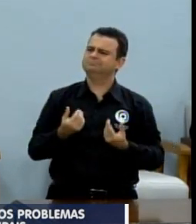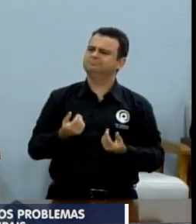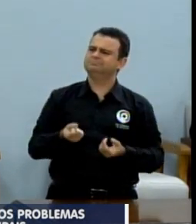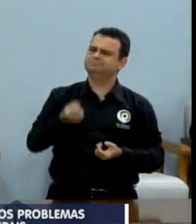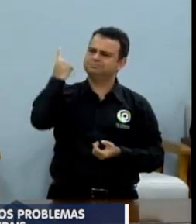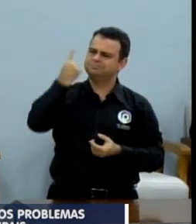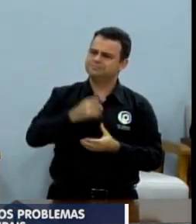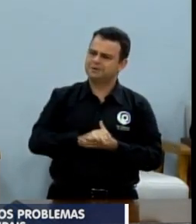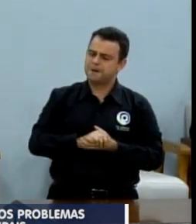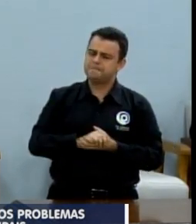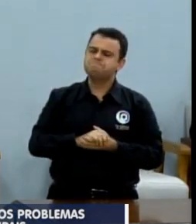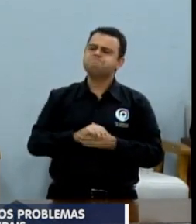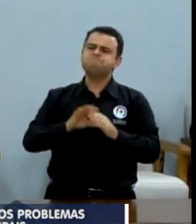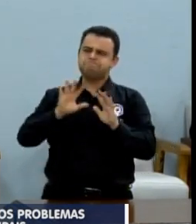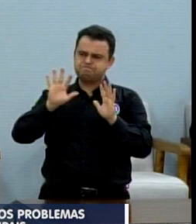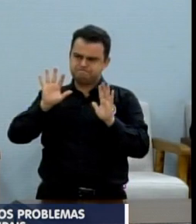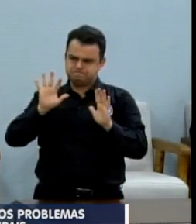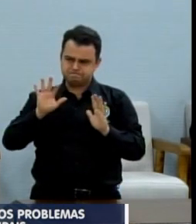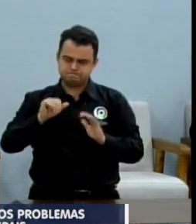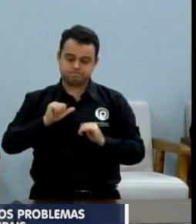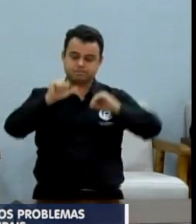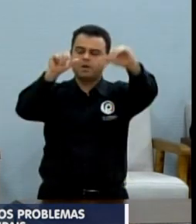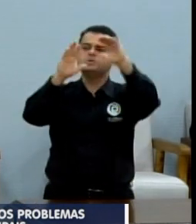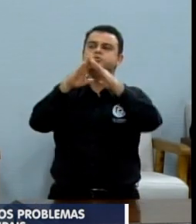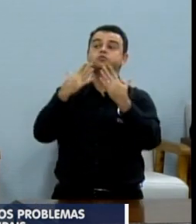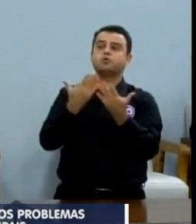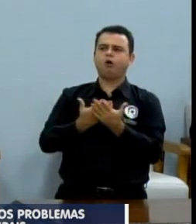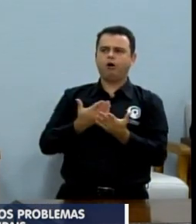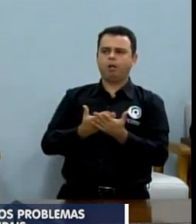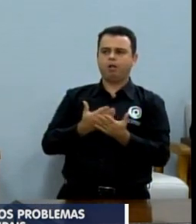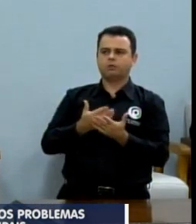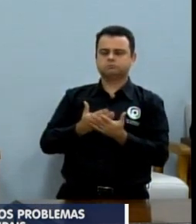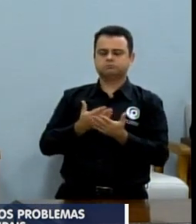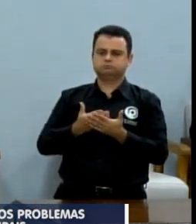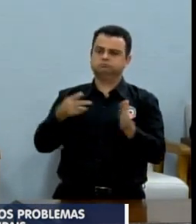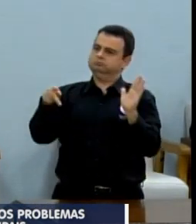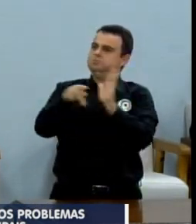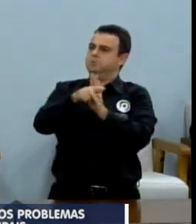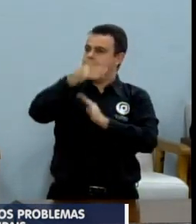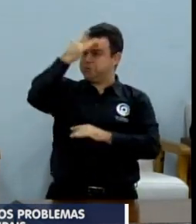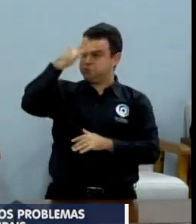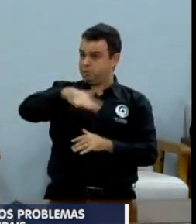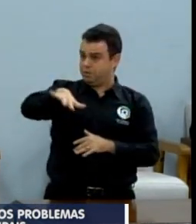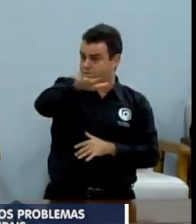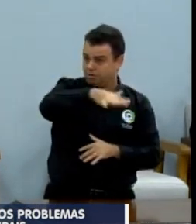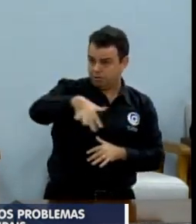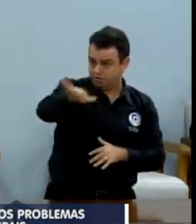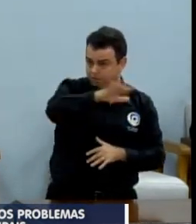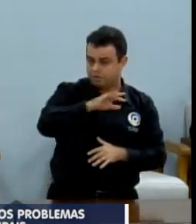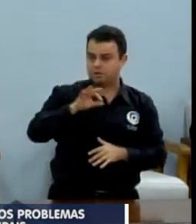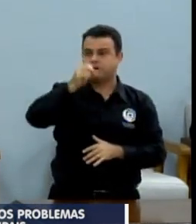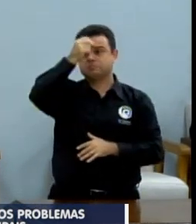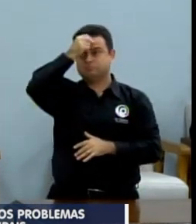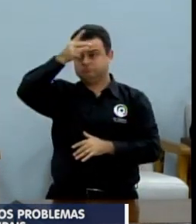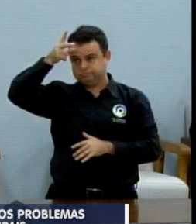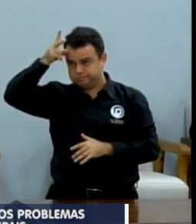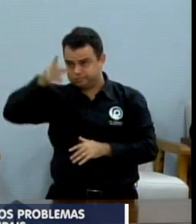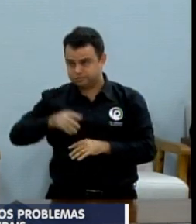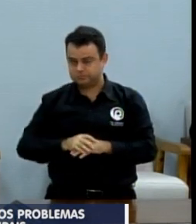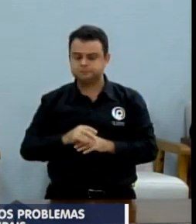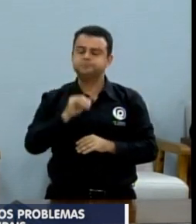que se compreende né da escola pública você tem ali alguns Pilares tem a Unidade